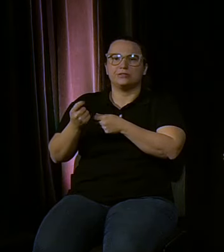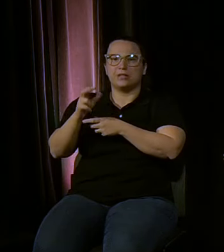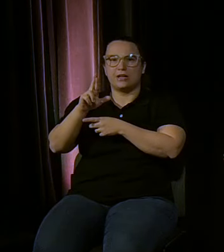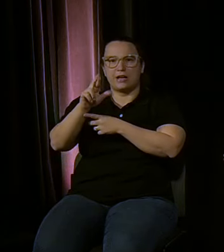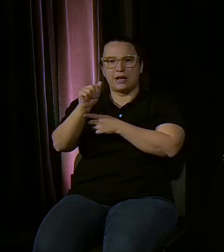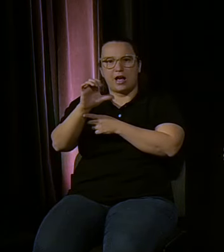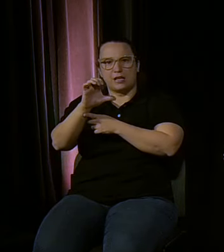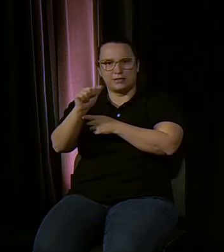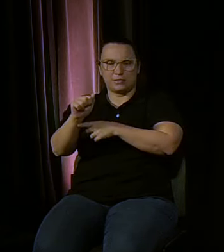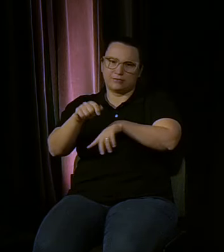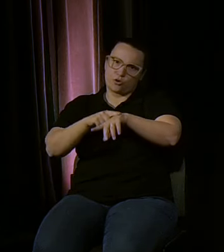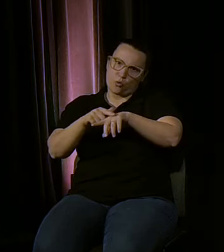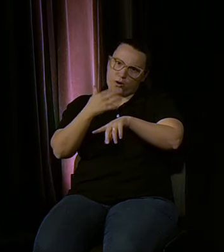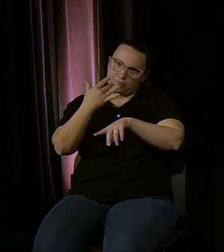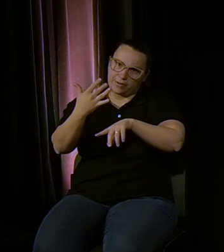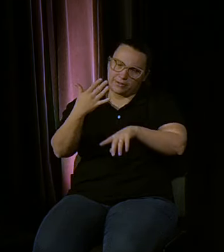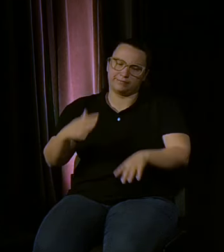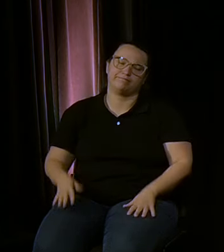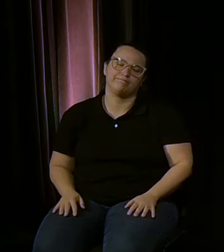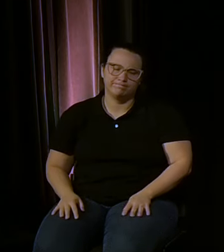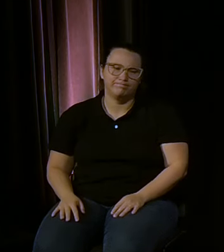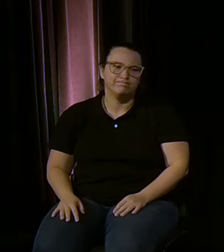racialidade.